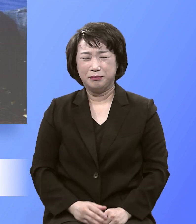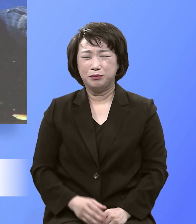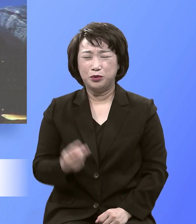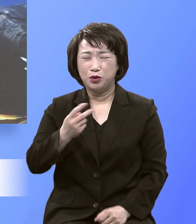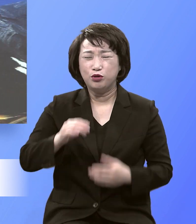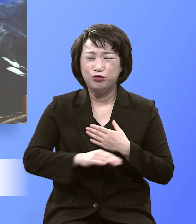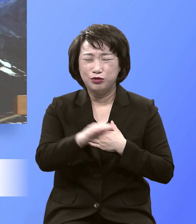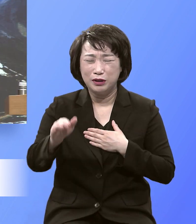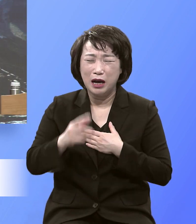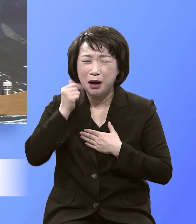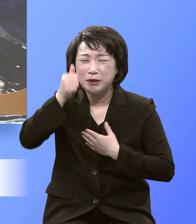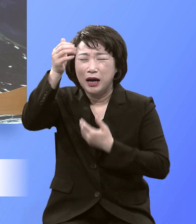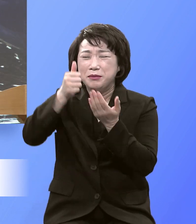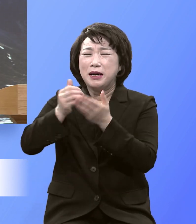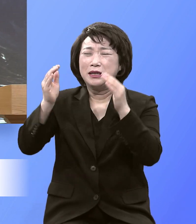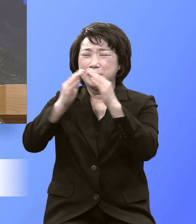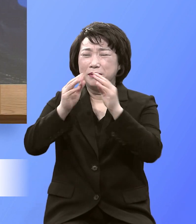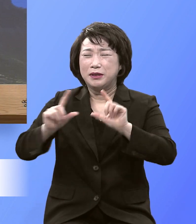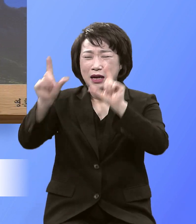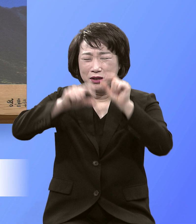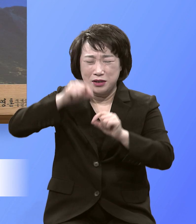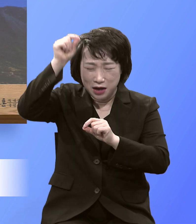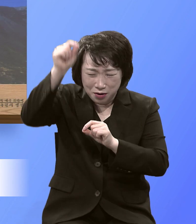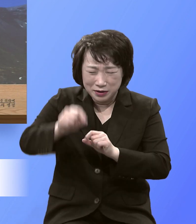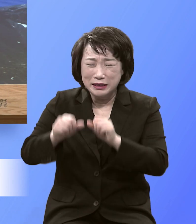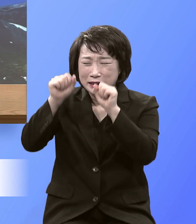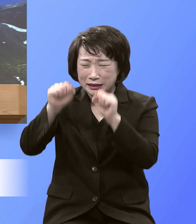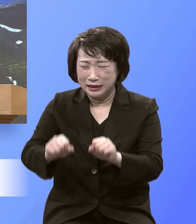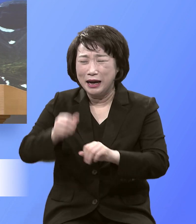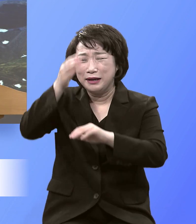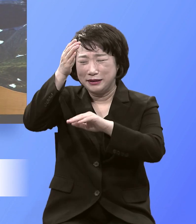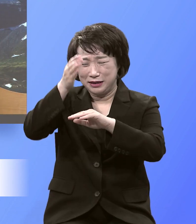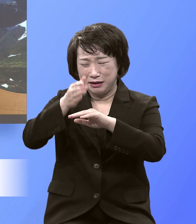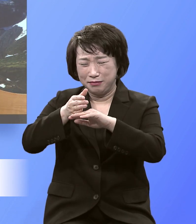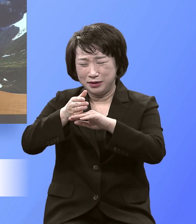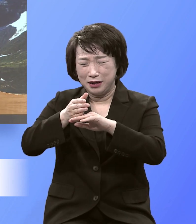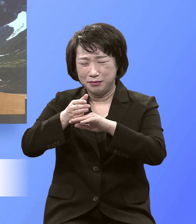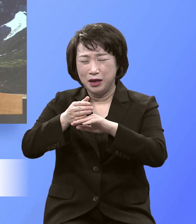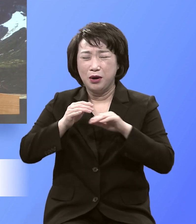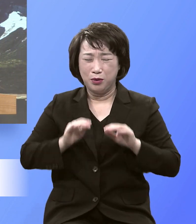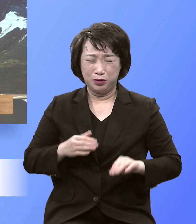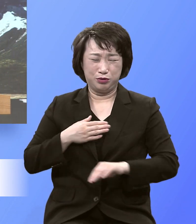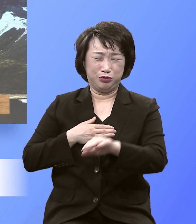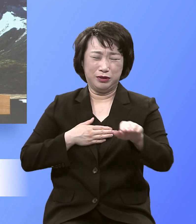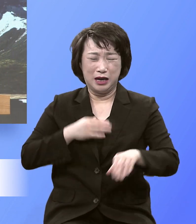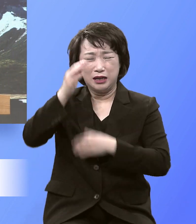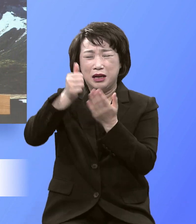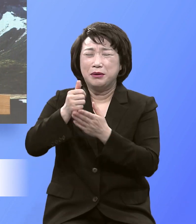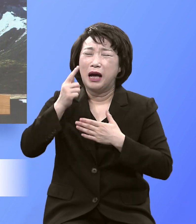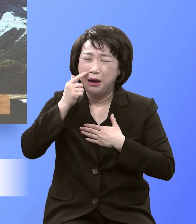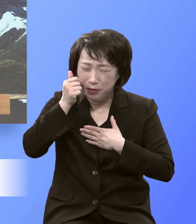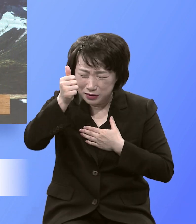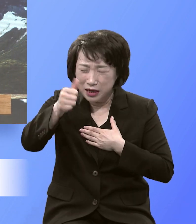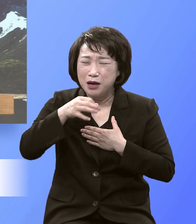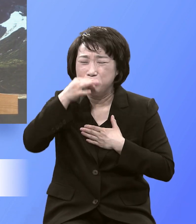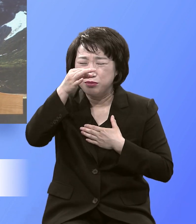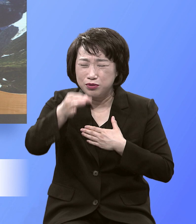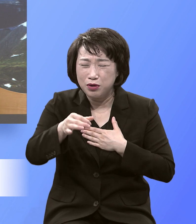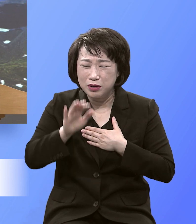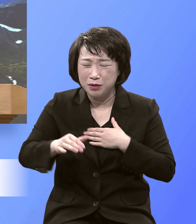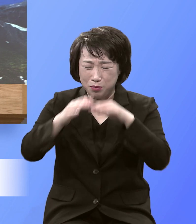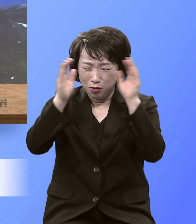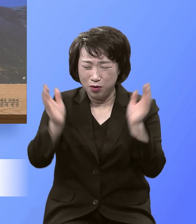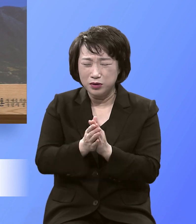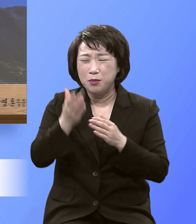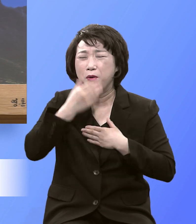그리고 우리를 아버지 집에 영원히 거하게 하심을 감사합니다. 오늘 우리가 하나님을 아버지라 부를진데 이